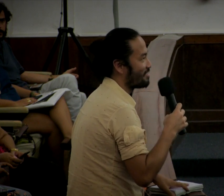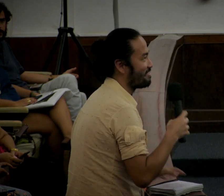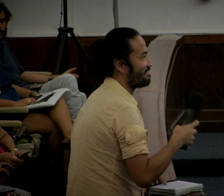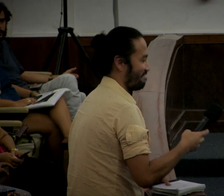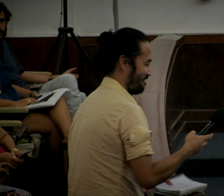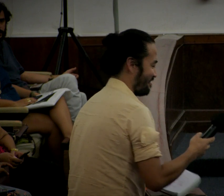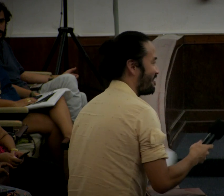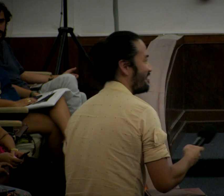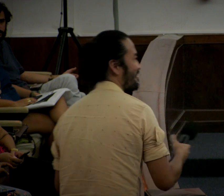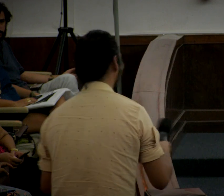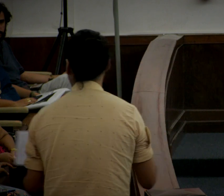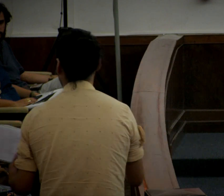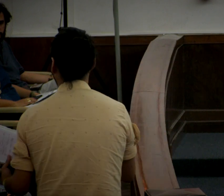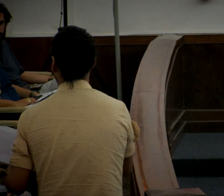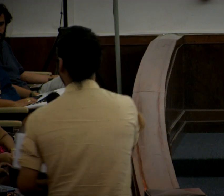curioso.